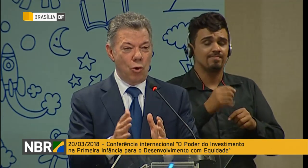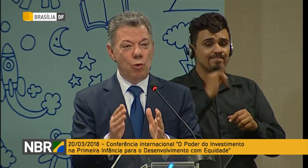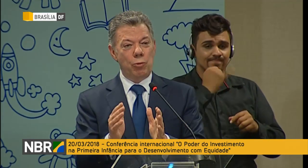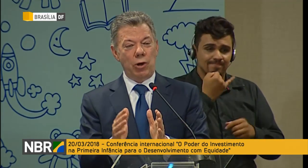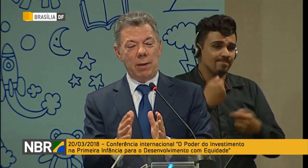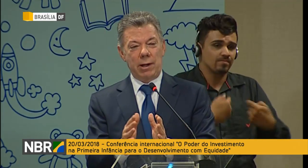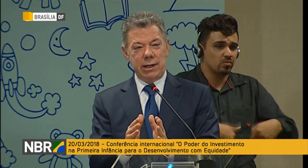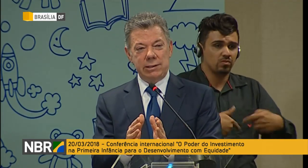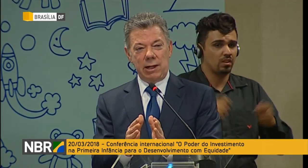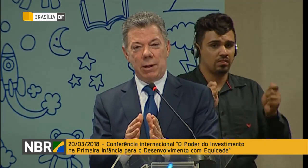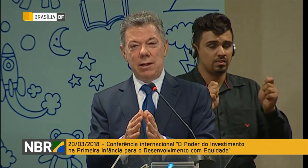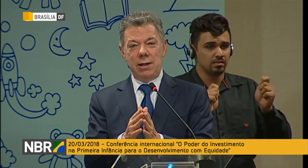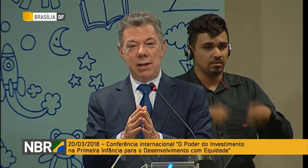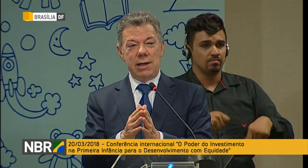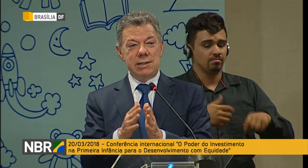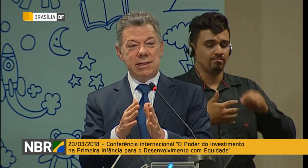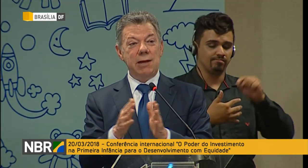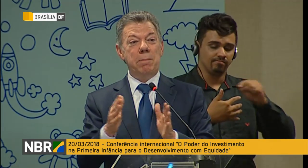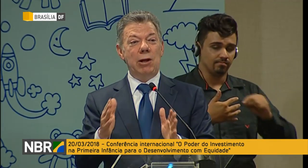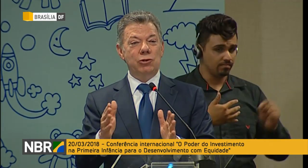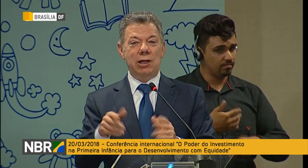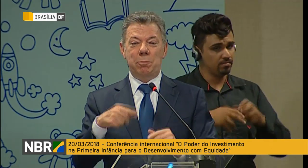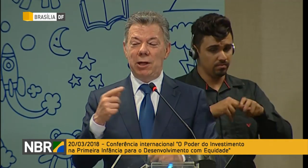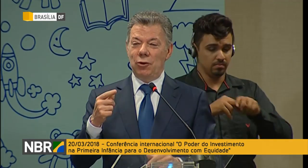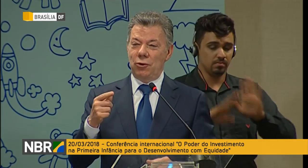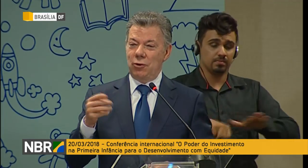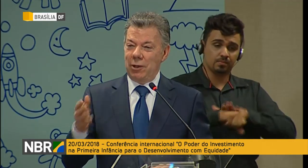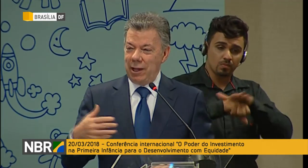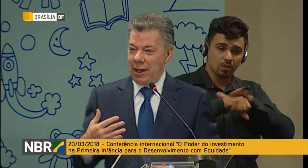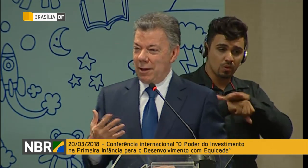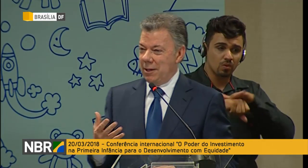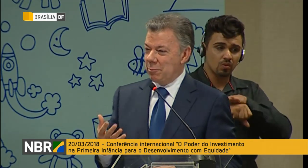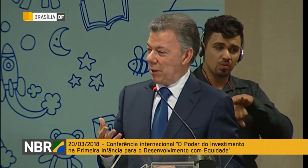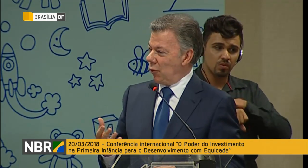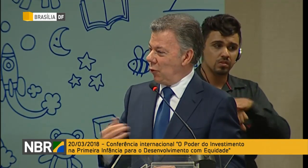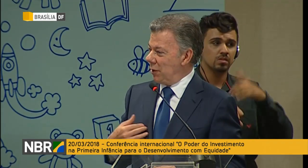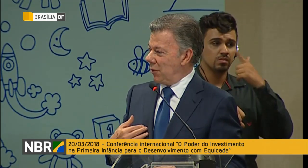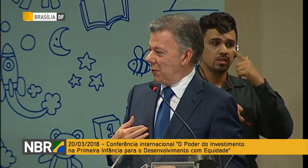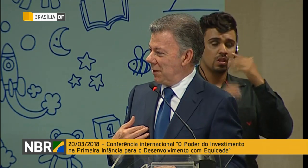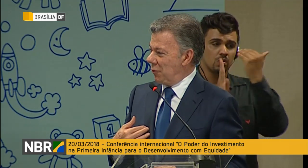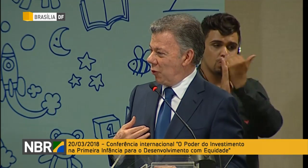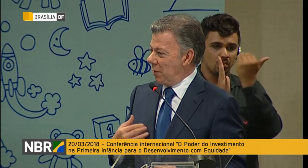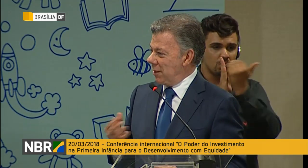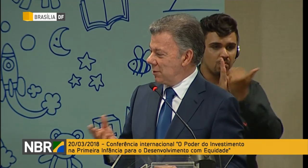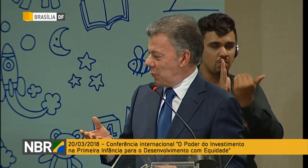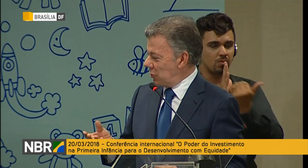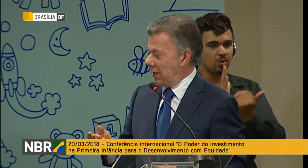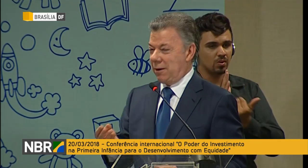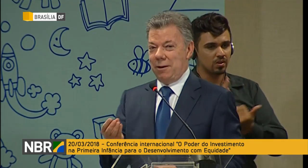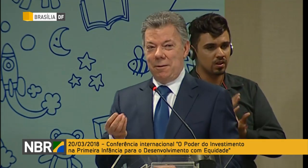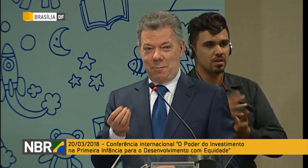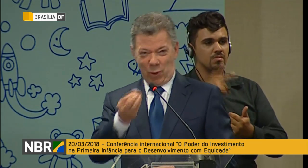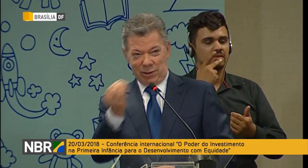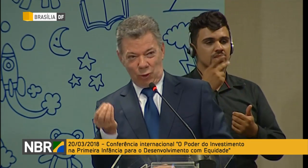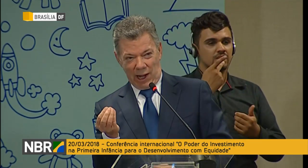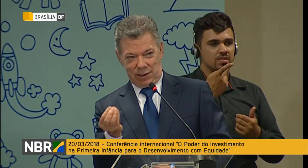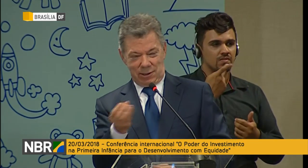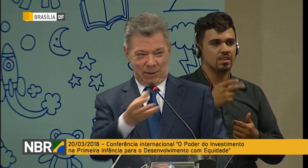universidades, nós começamos e está em andamento um programa que se chama Ser Cepillo. Na